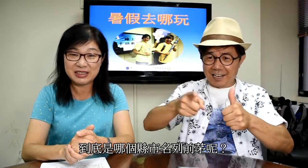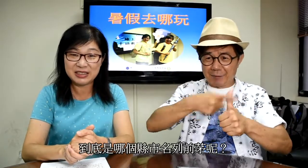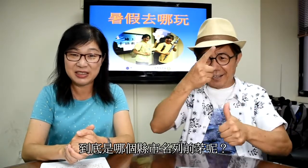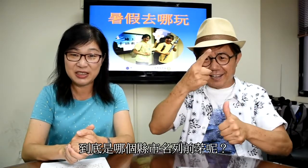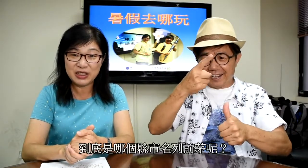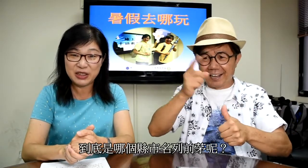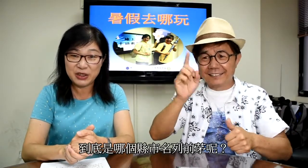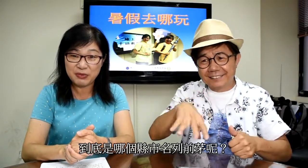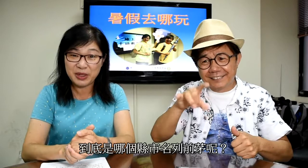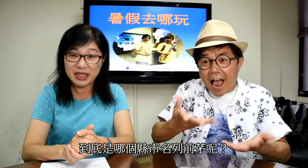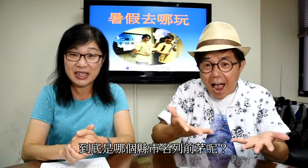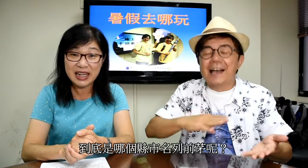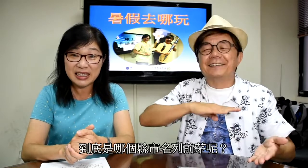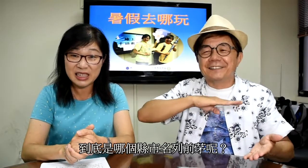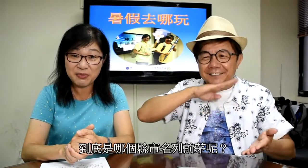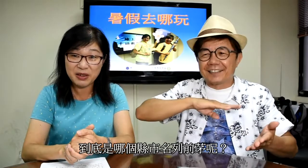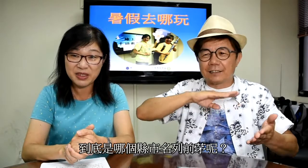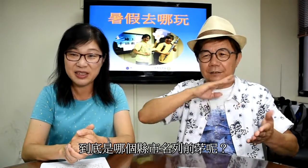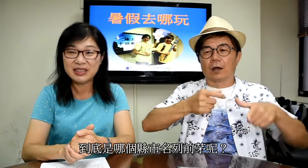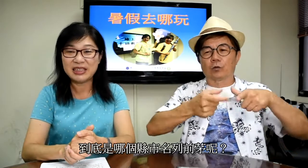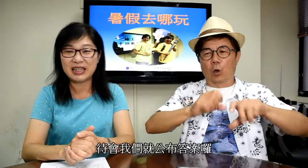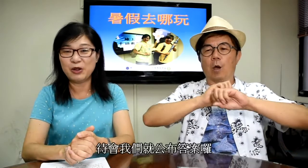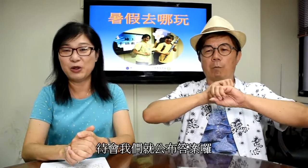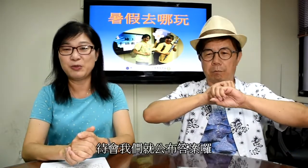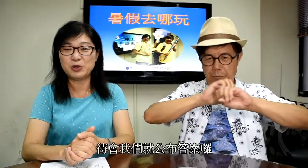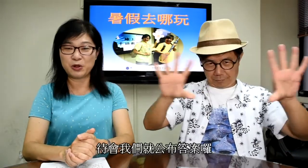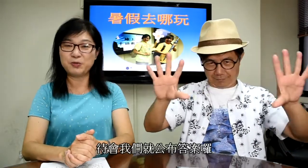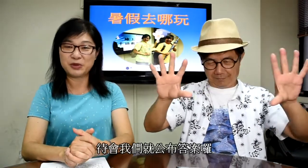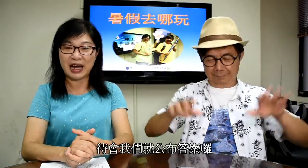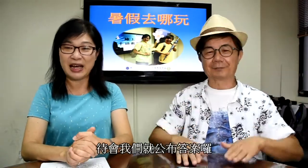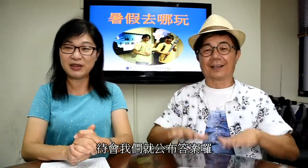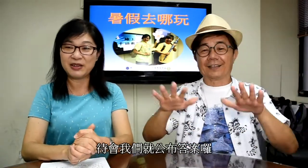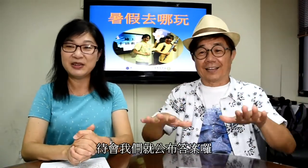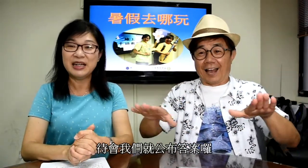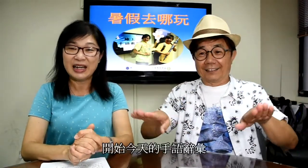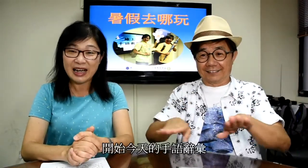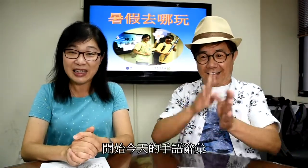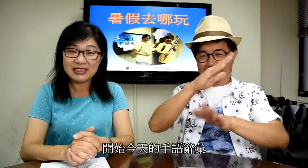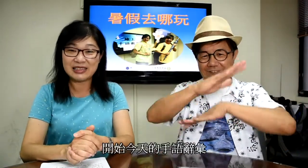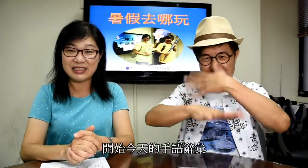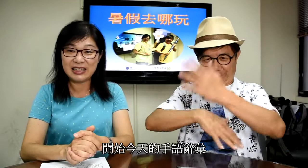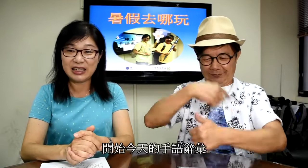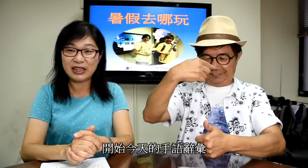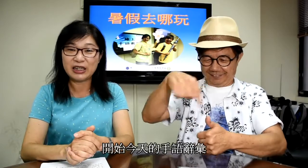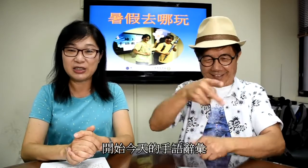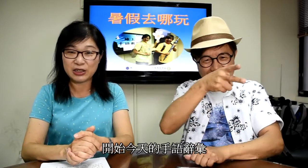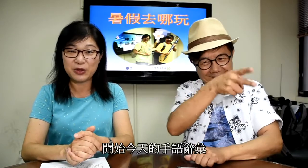市名列前茅呢？待会我们就公布答案哦。开始今天的手